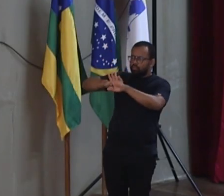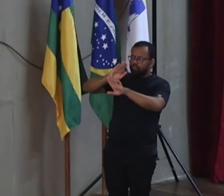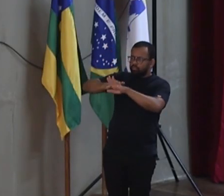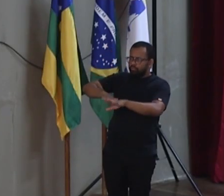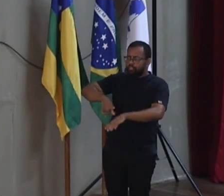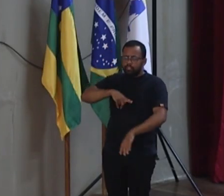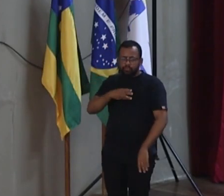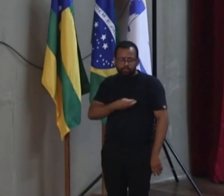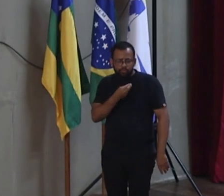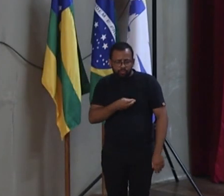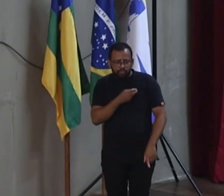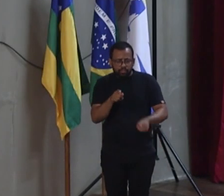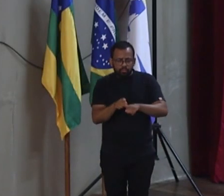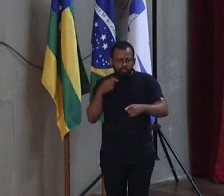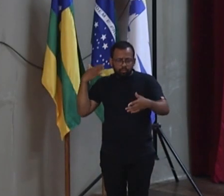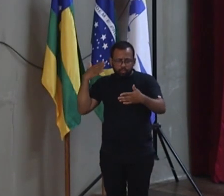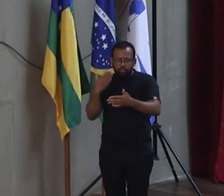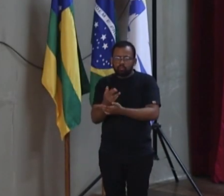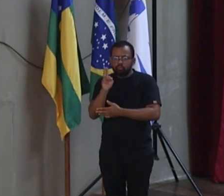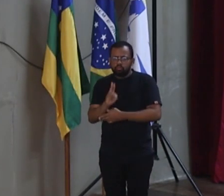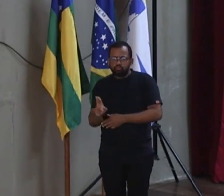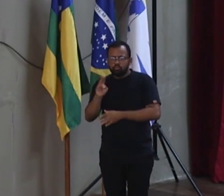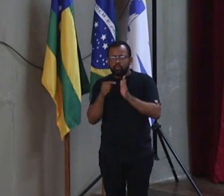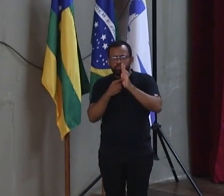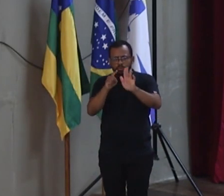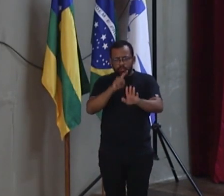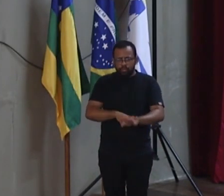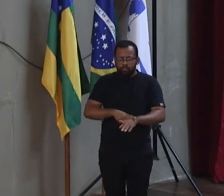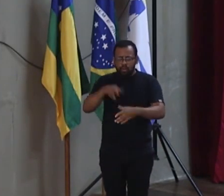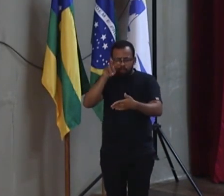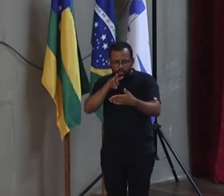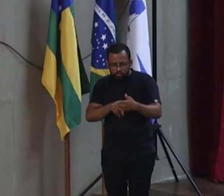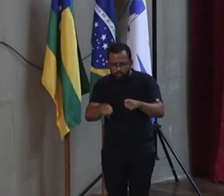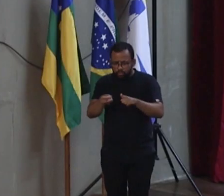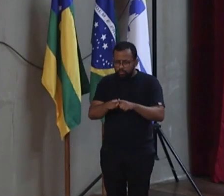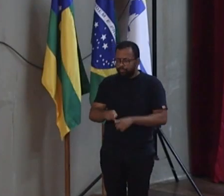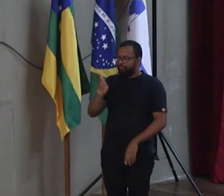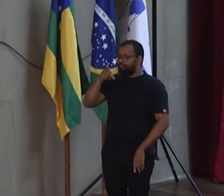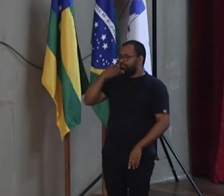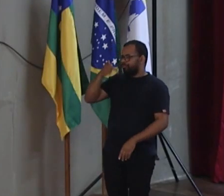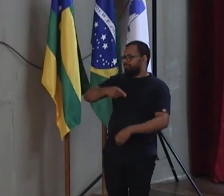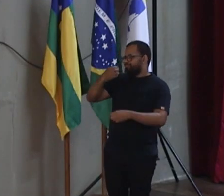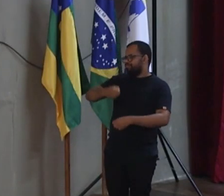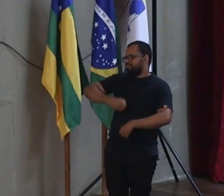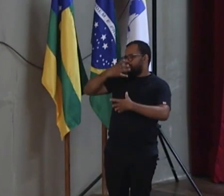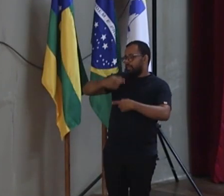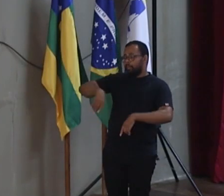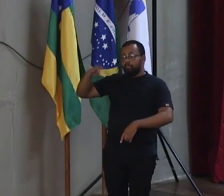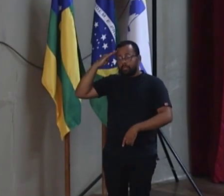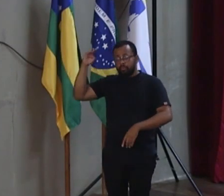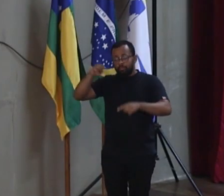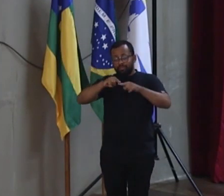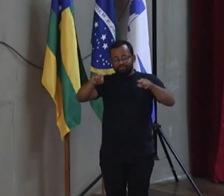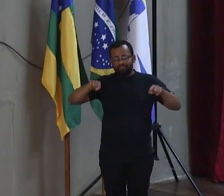havíamos sobrevivido através do uso da metáfora, na leitura e na fala, principalmente nas